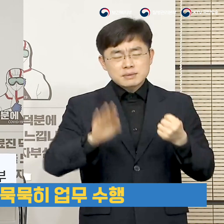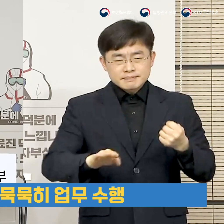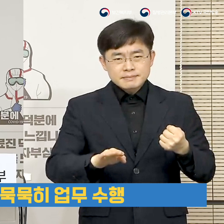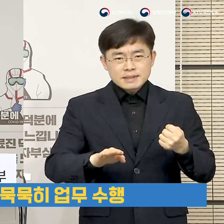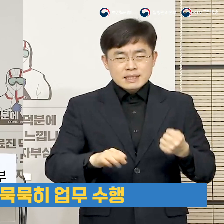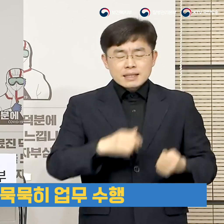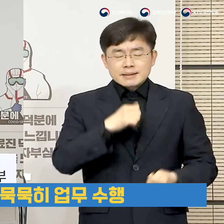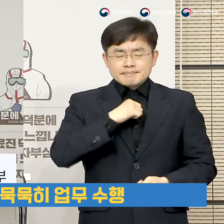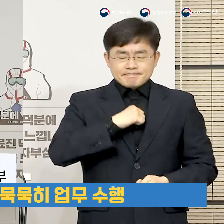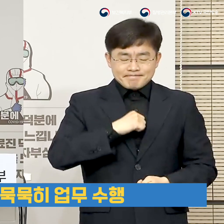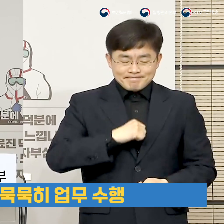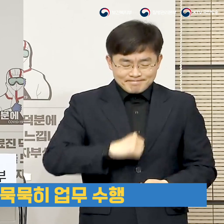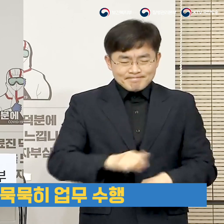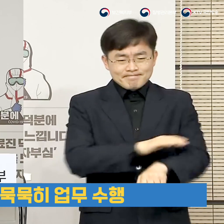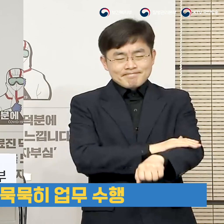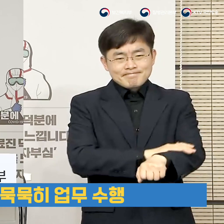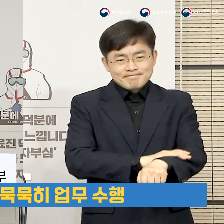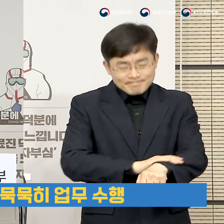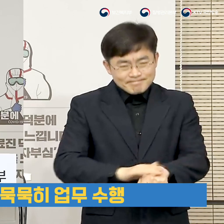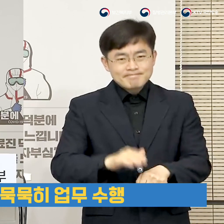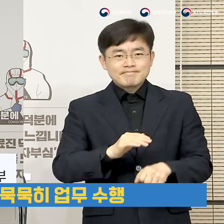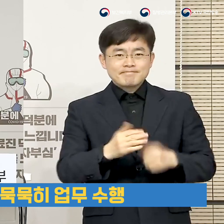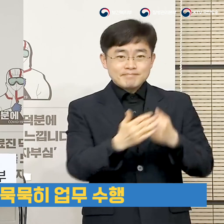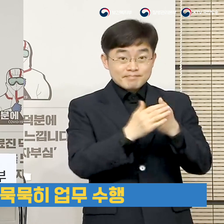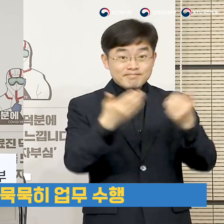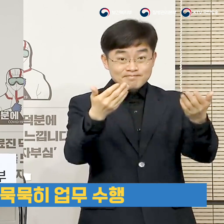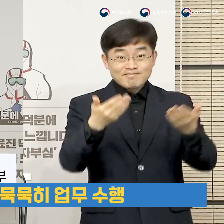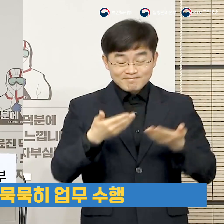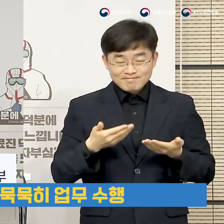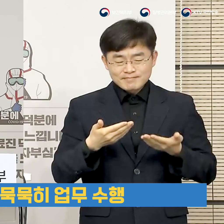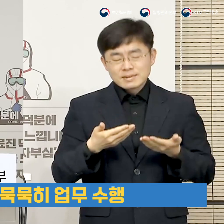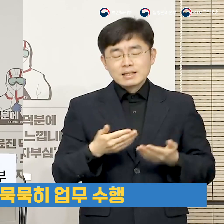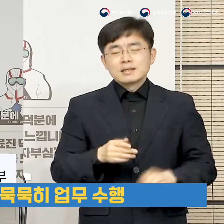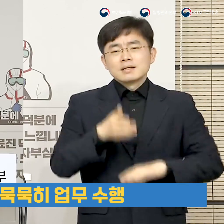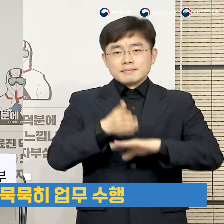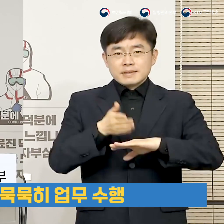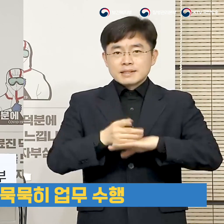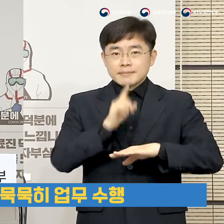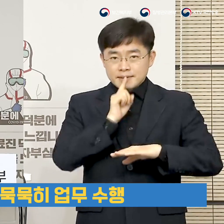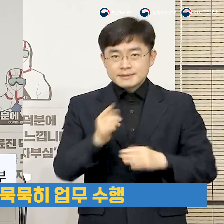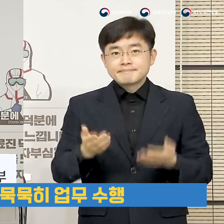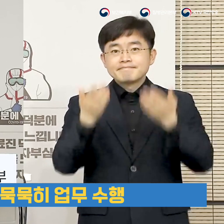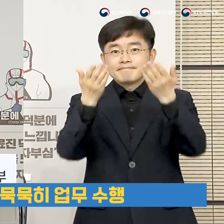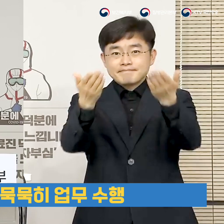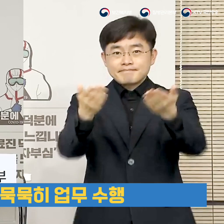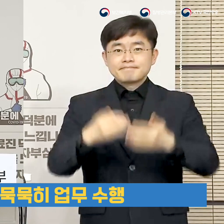묵묵히 임무를 잘 수행해 주셔서 이 자리를 빌어 감사의 말씀을 드립니다.